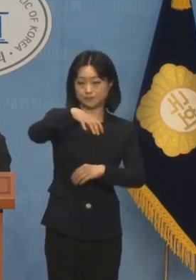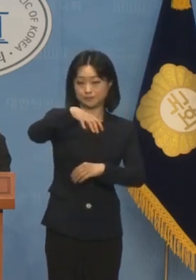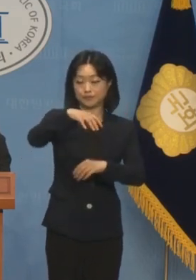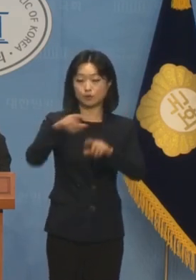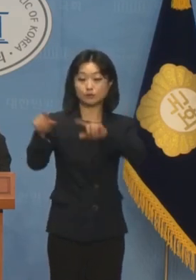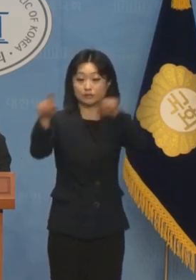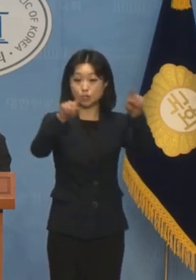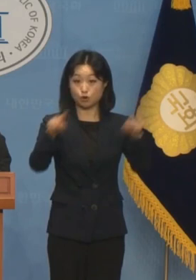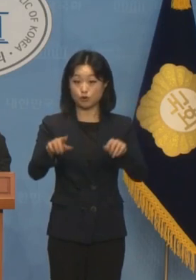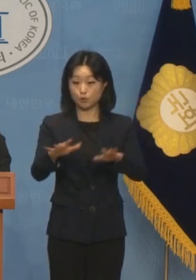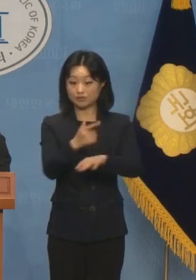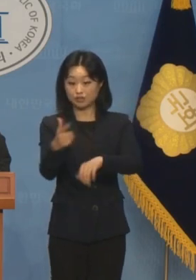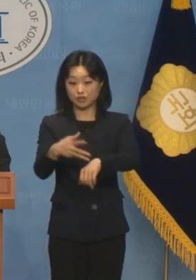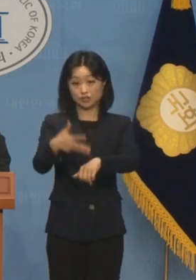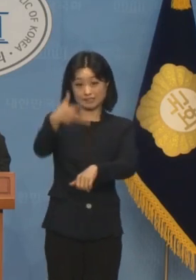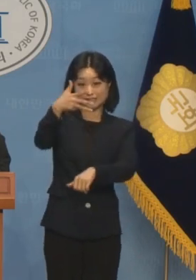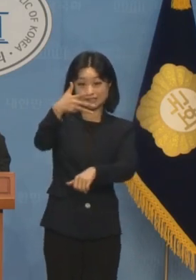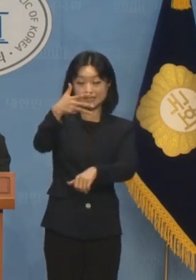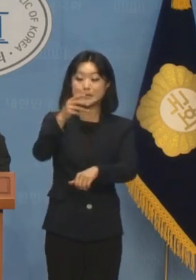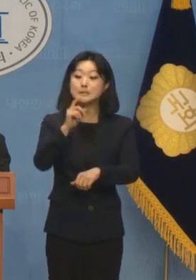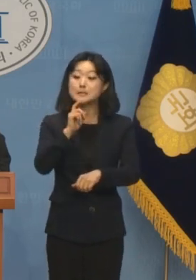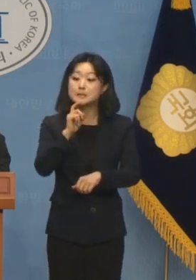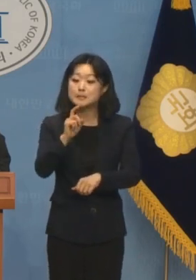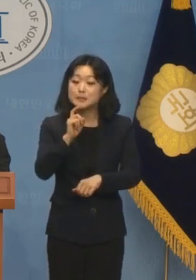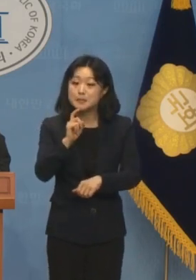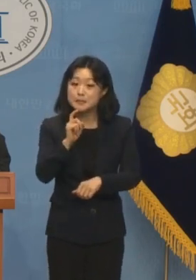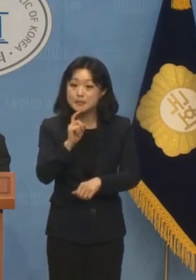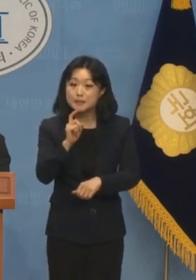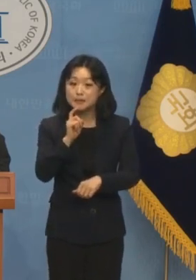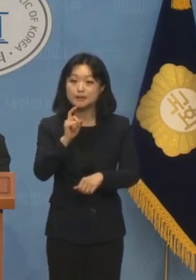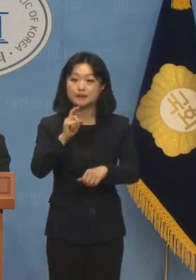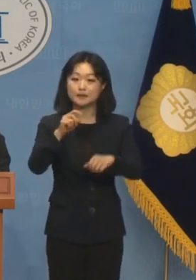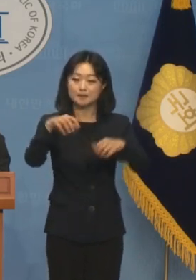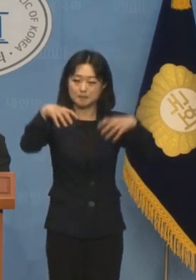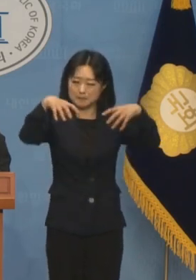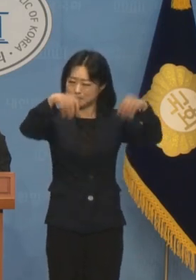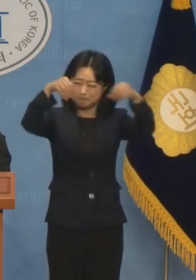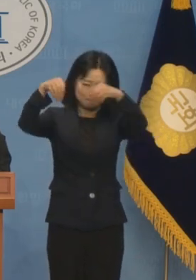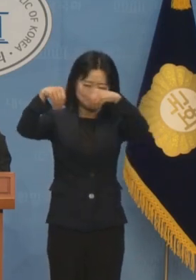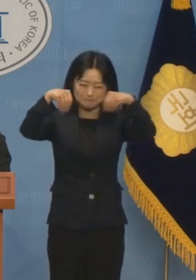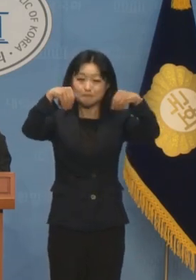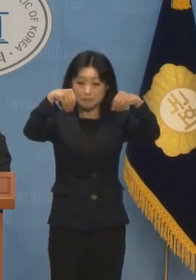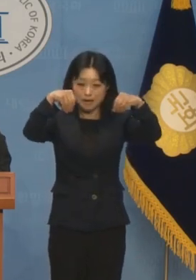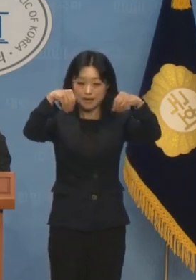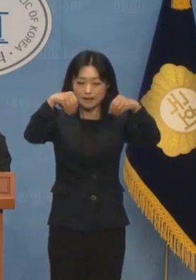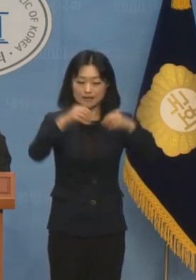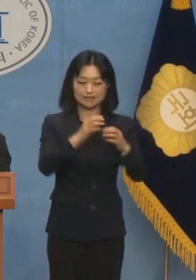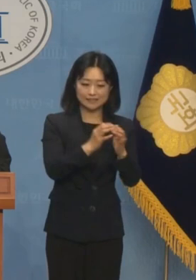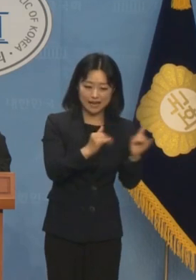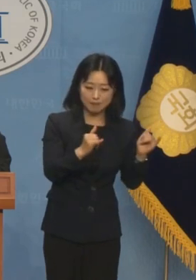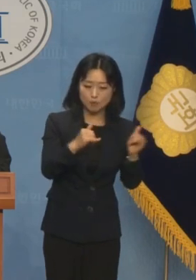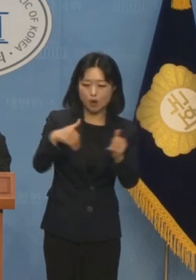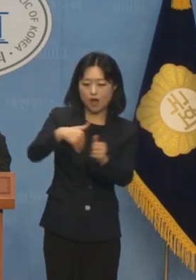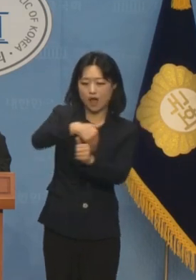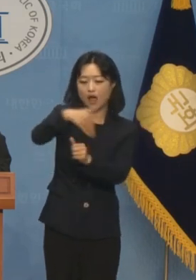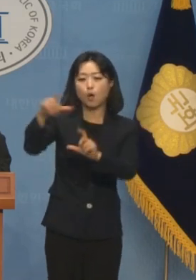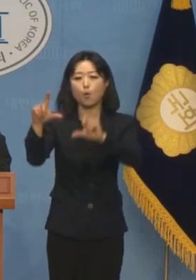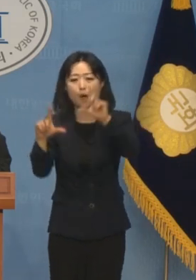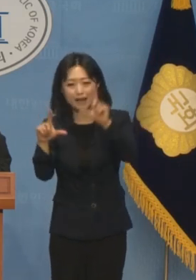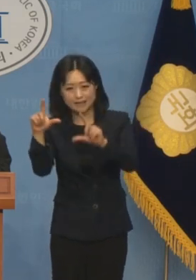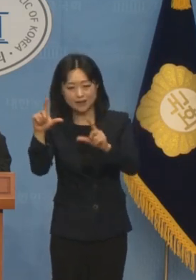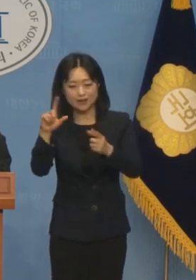오늘 오후 8시부터 10분간 소등하는 행사를 하며 인간과 환경의 관계에